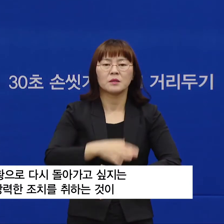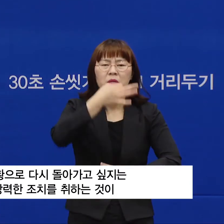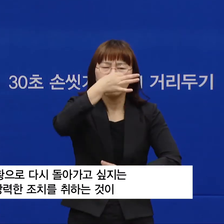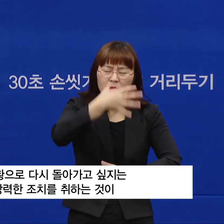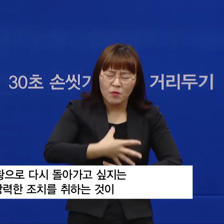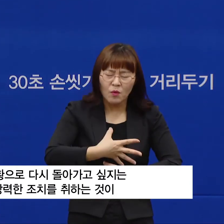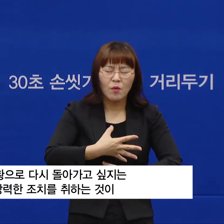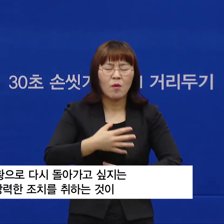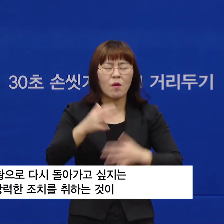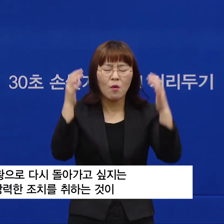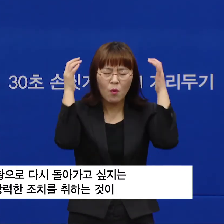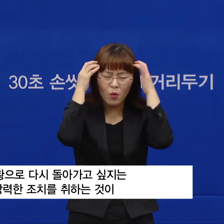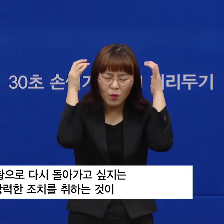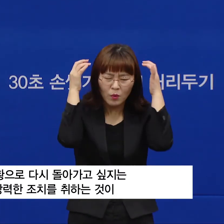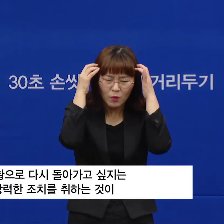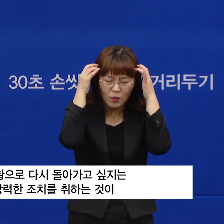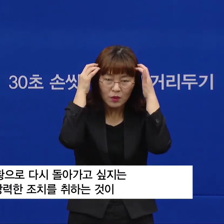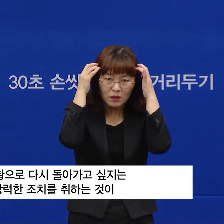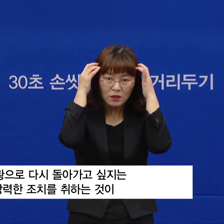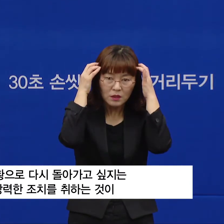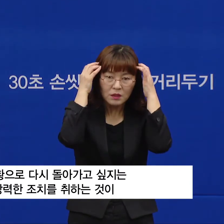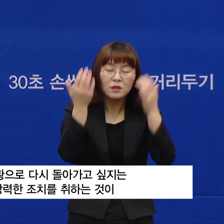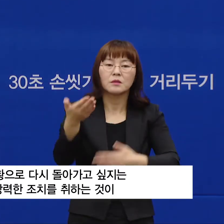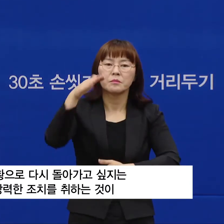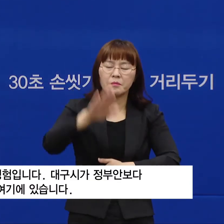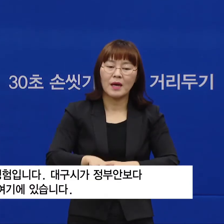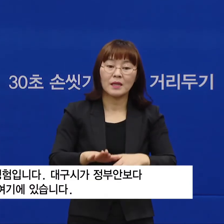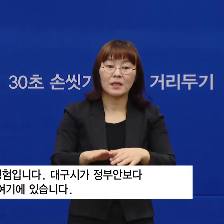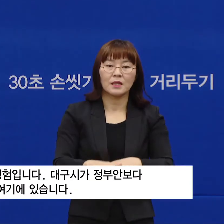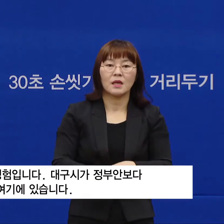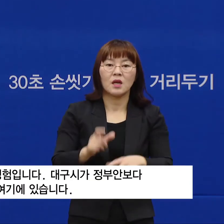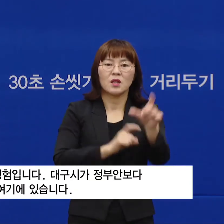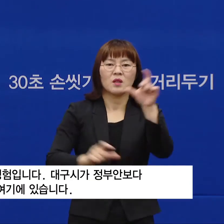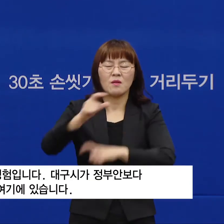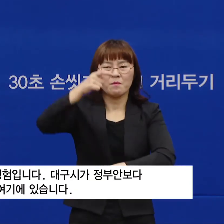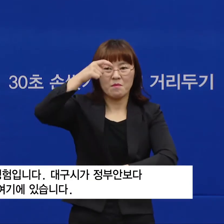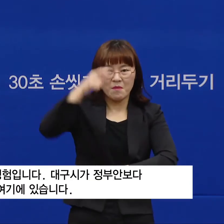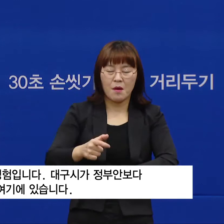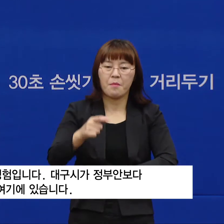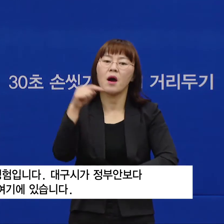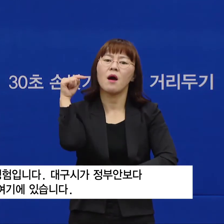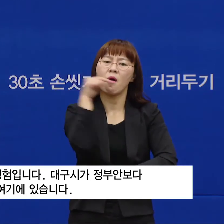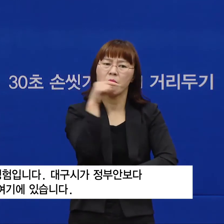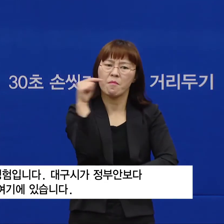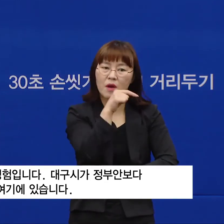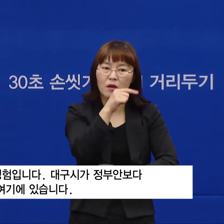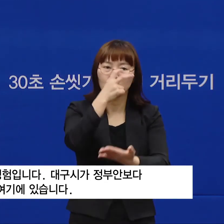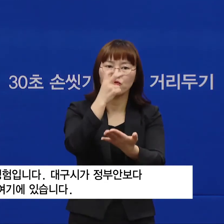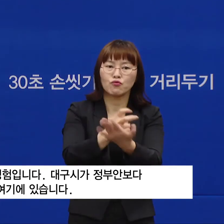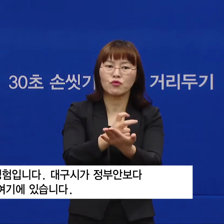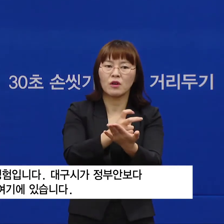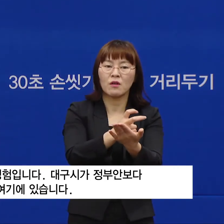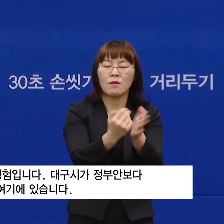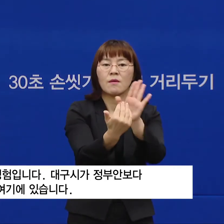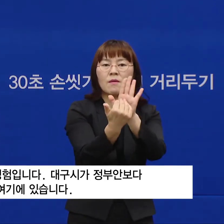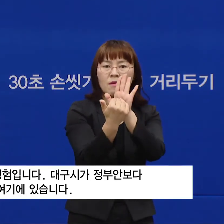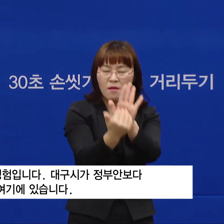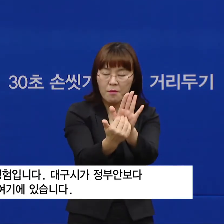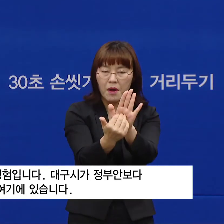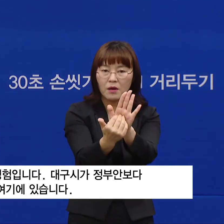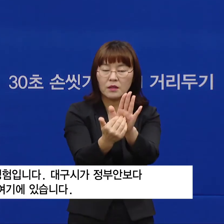고통스럽더라도 짧고 강력한 조치를 취하는 것이 바이러스 대처에 효과적이라는 것이 우리의